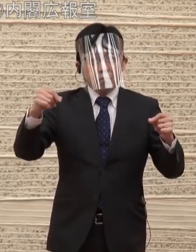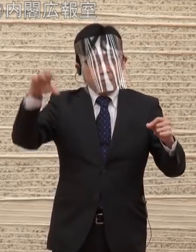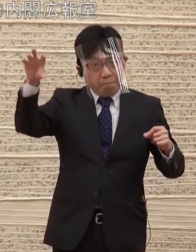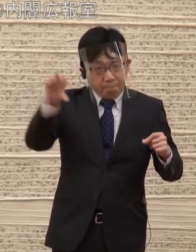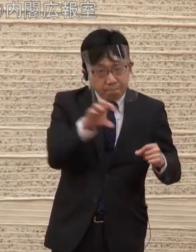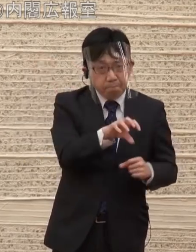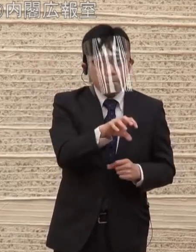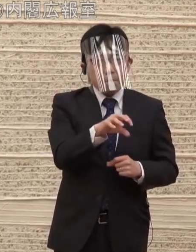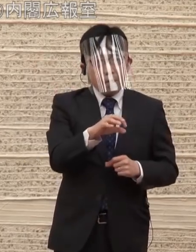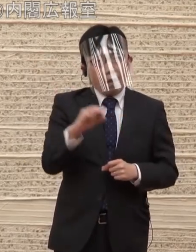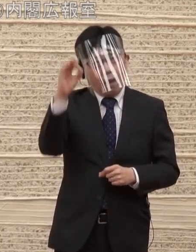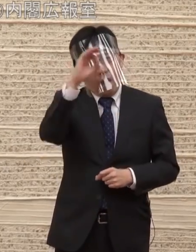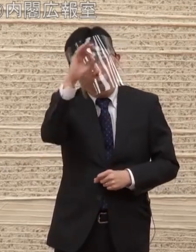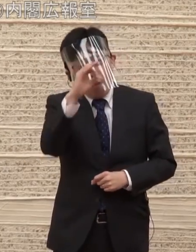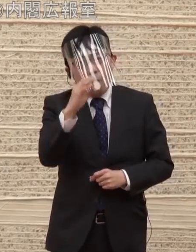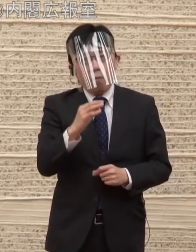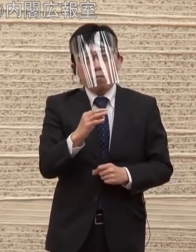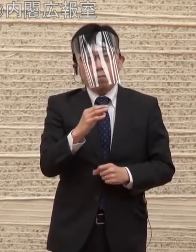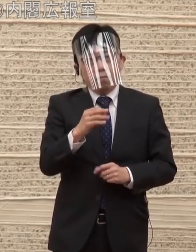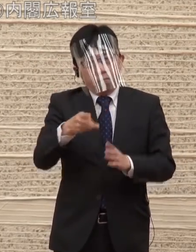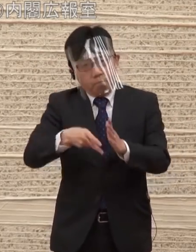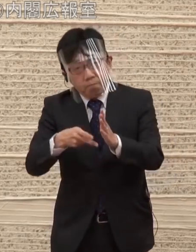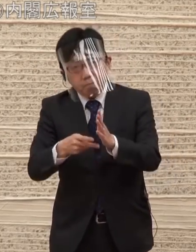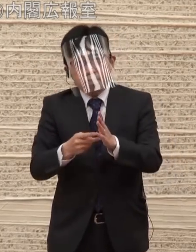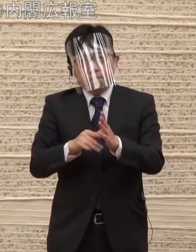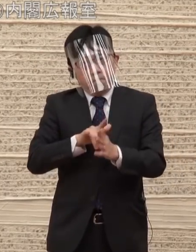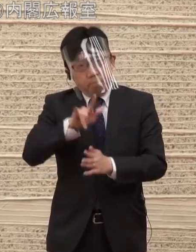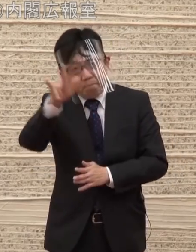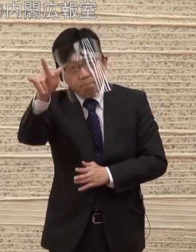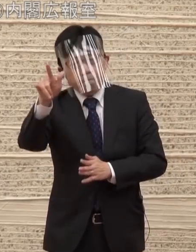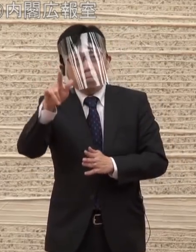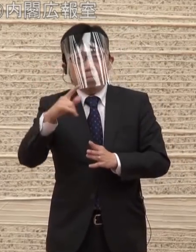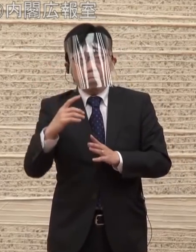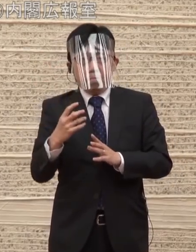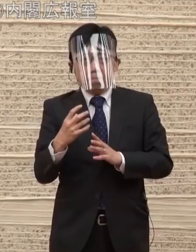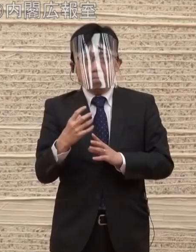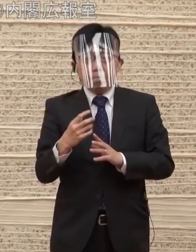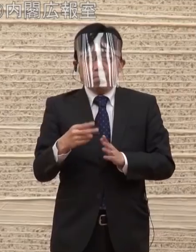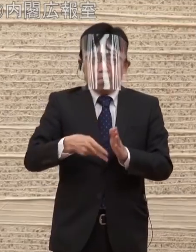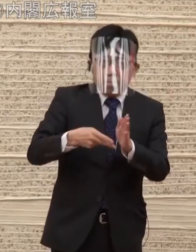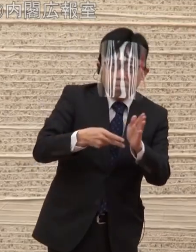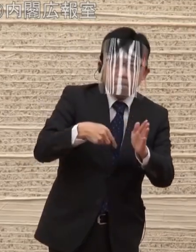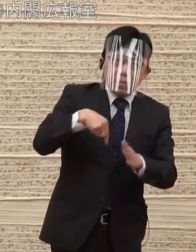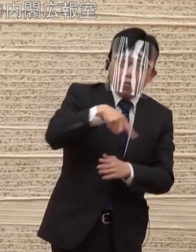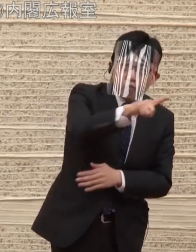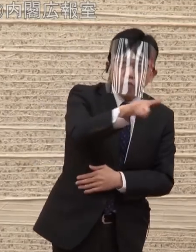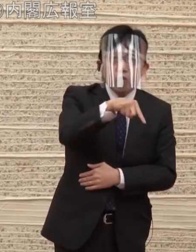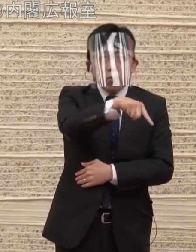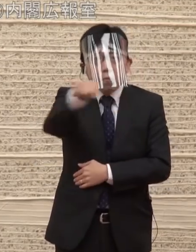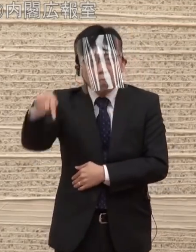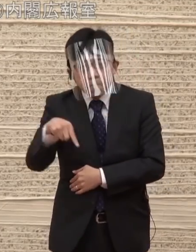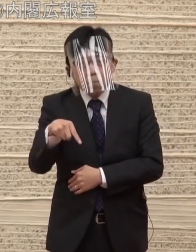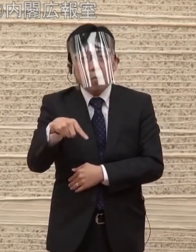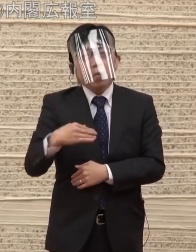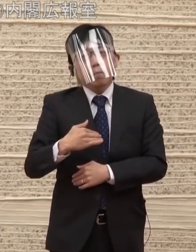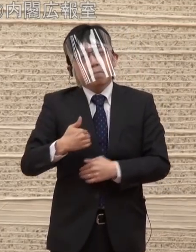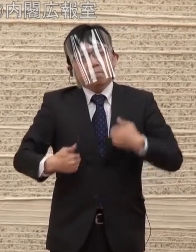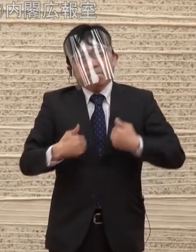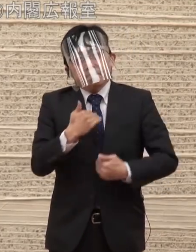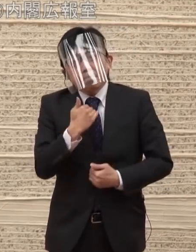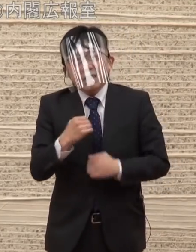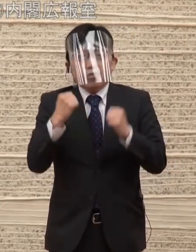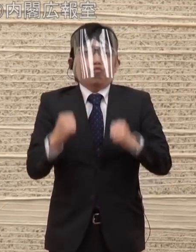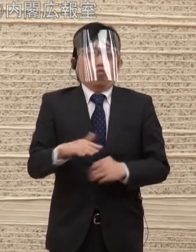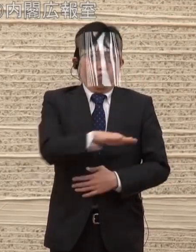をここものを待つにしている皆さんも多いと思います感染状況に目を